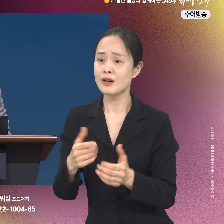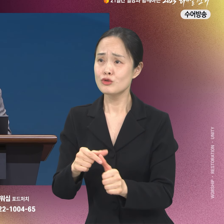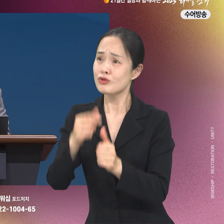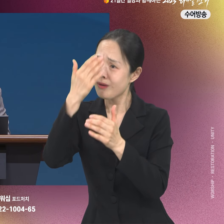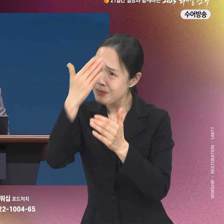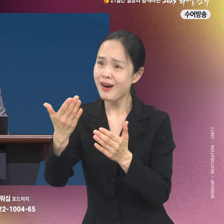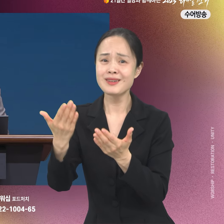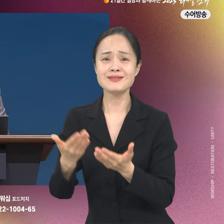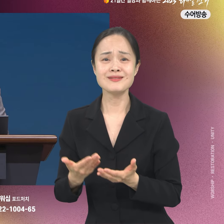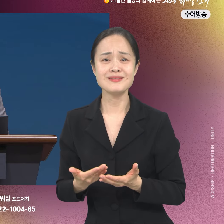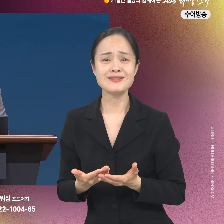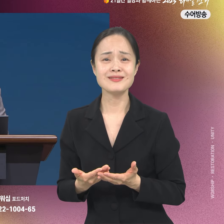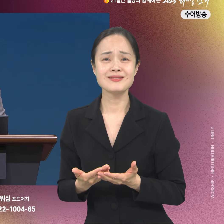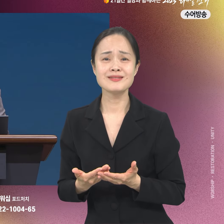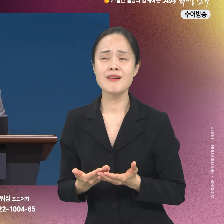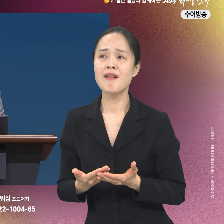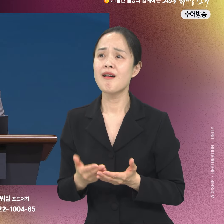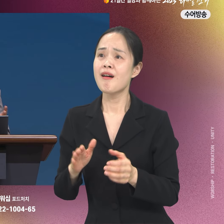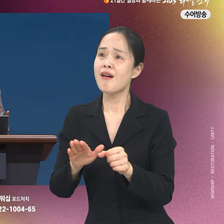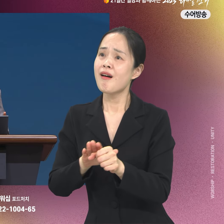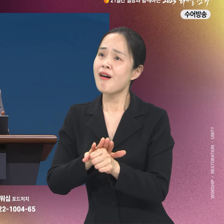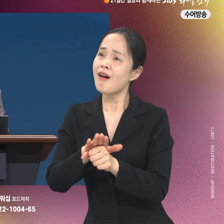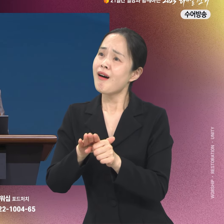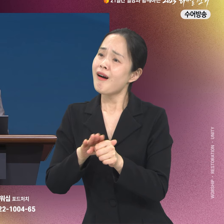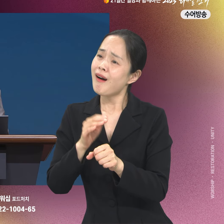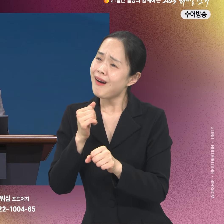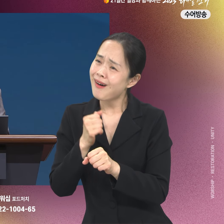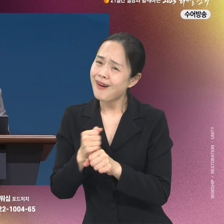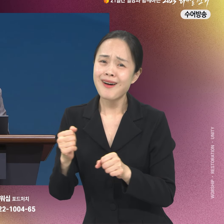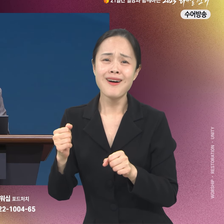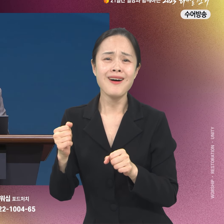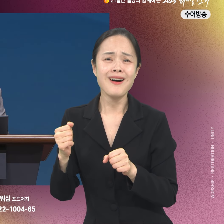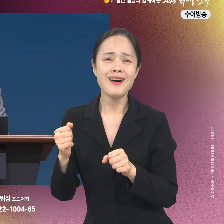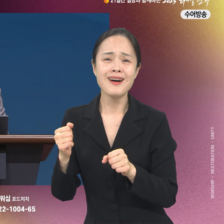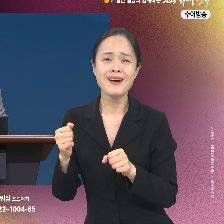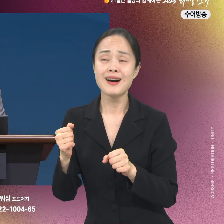받은 입장에서 저희가 세상에 사랑을